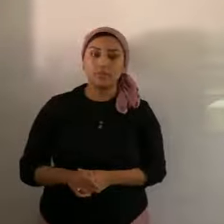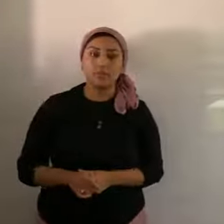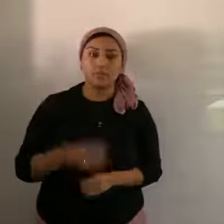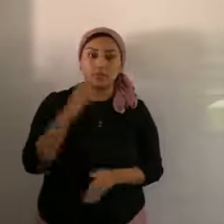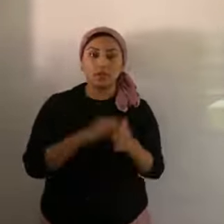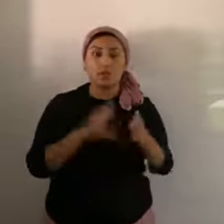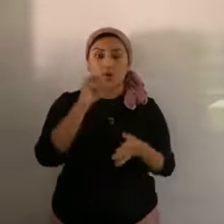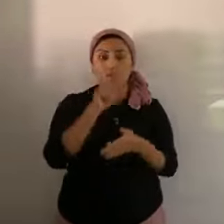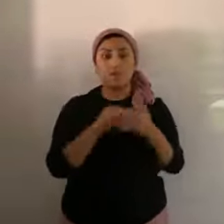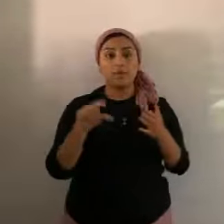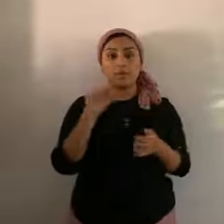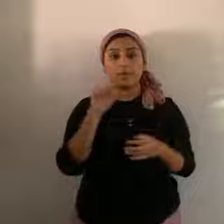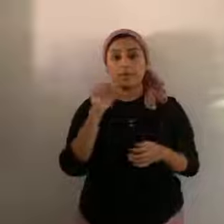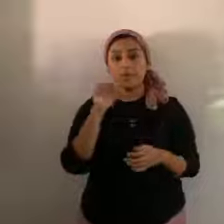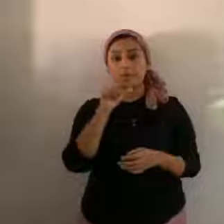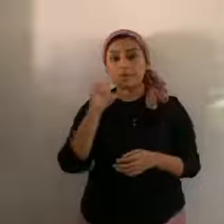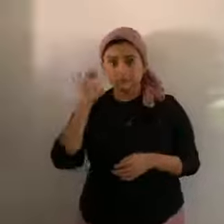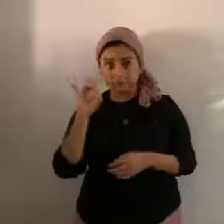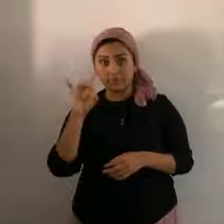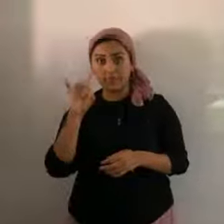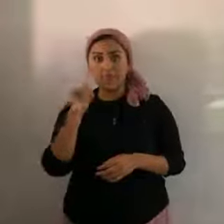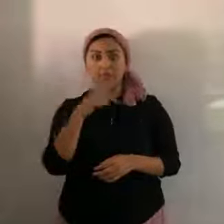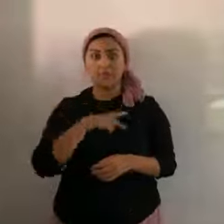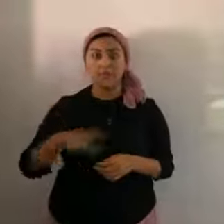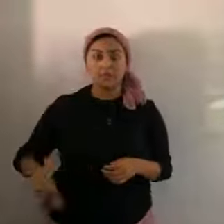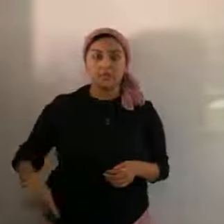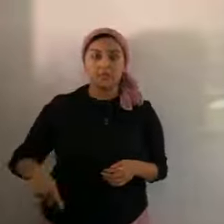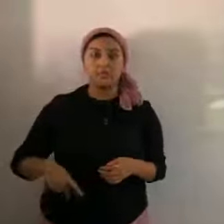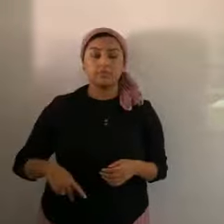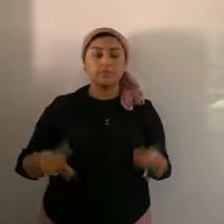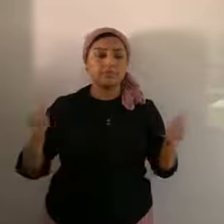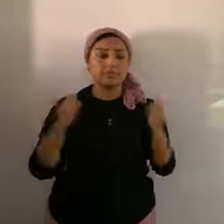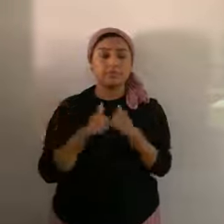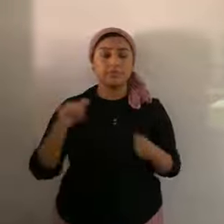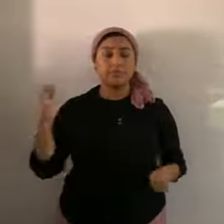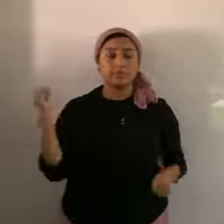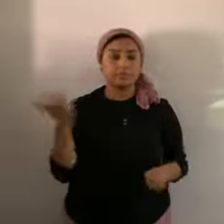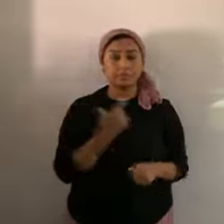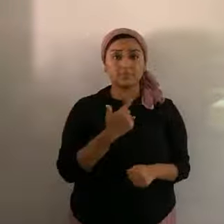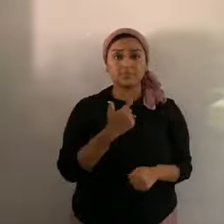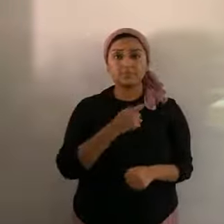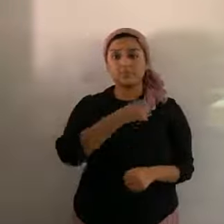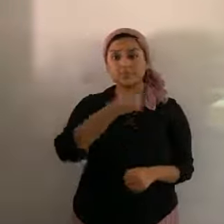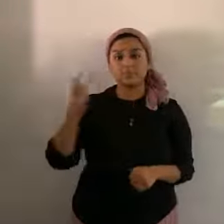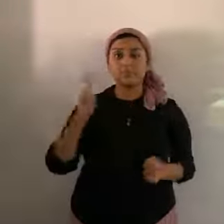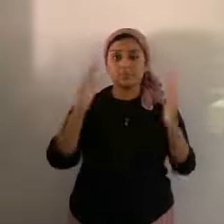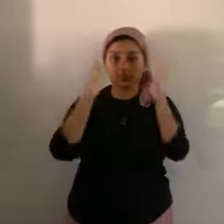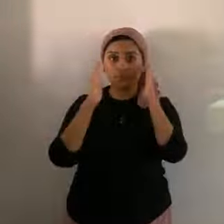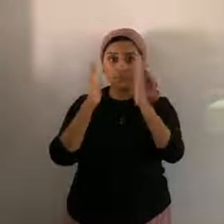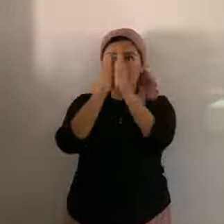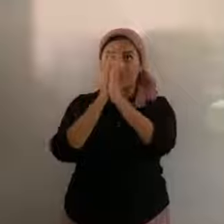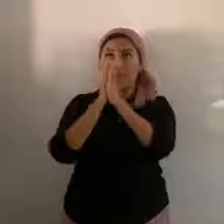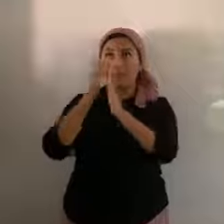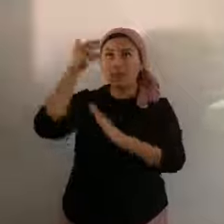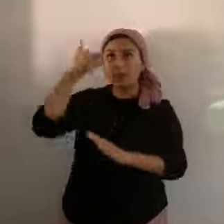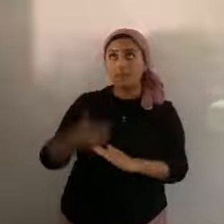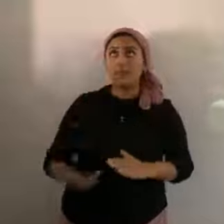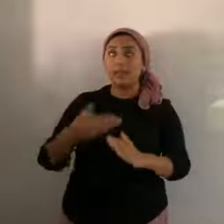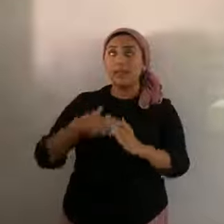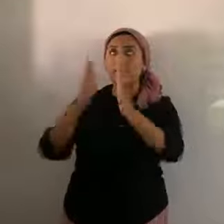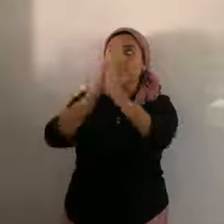8:28 de Primera de Reyes, cuando lo tengan me dicen un amén. Con todo, tú atenderás a la oración de tu siervo y a su